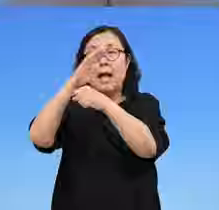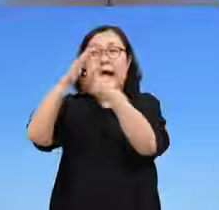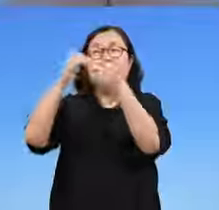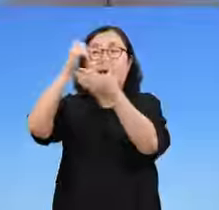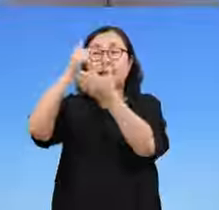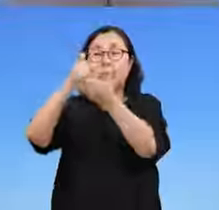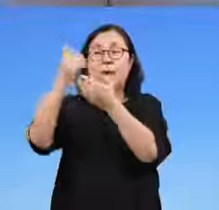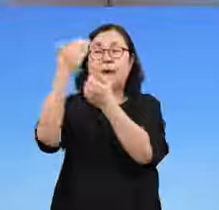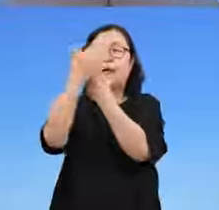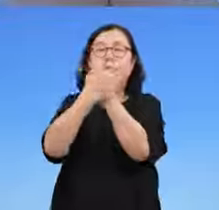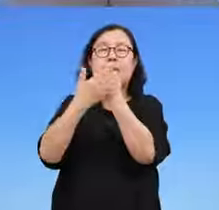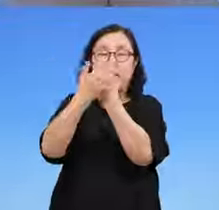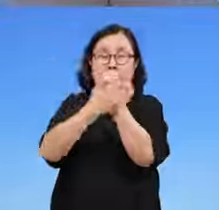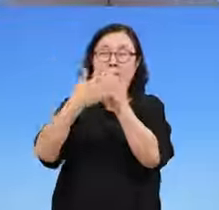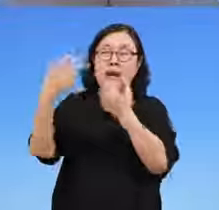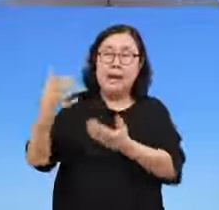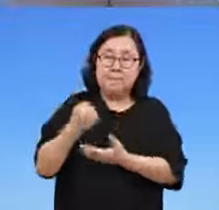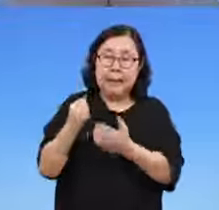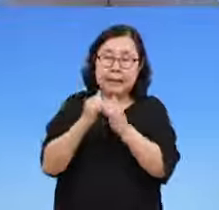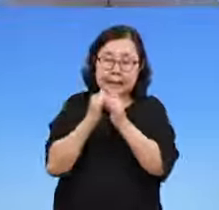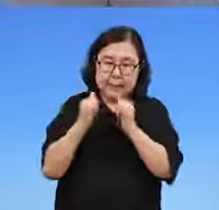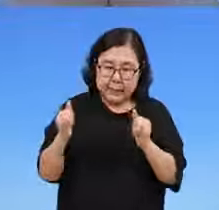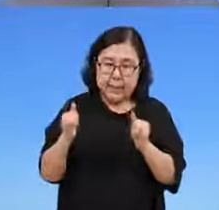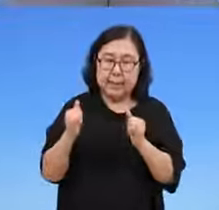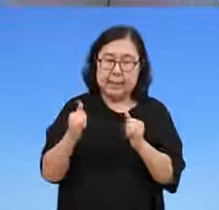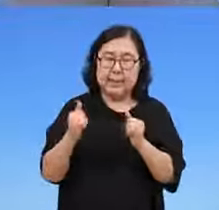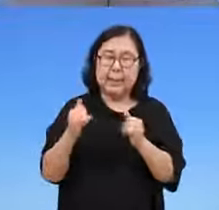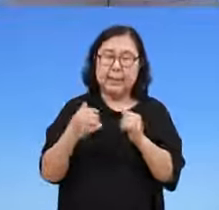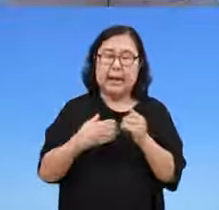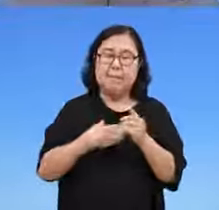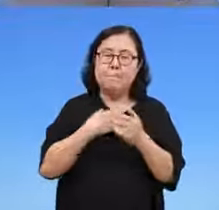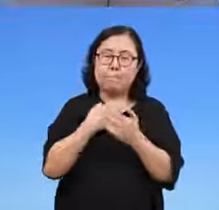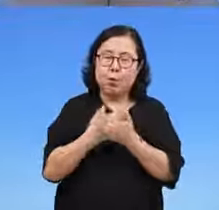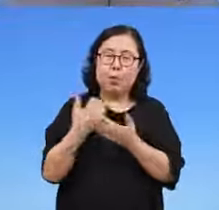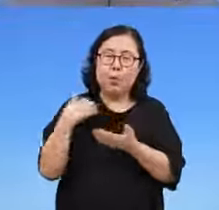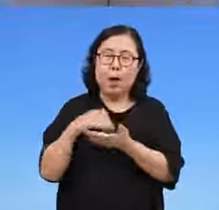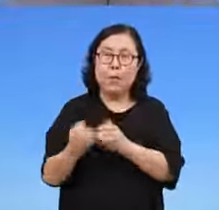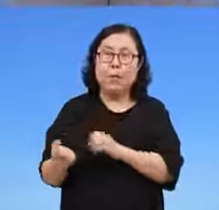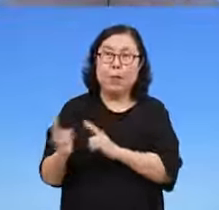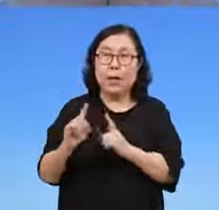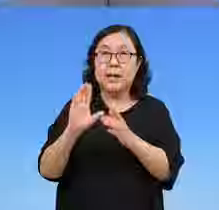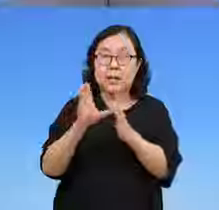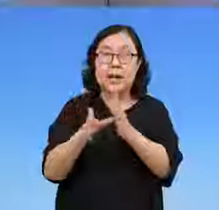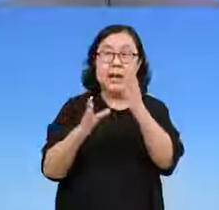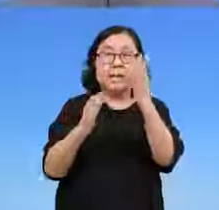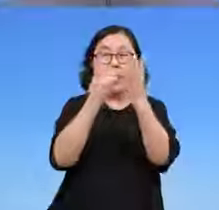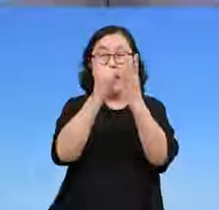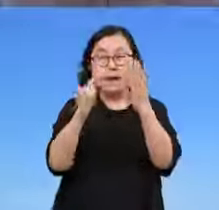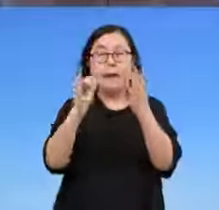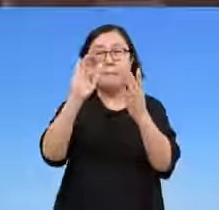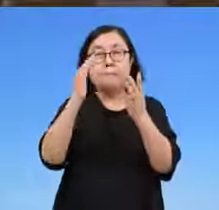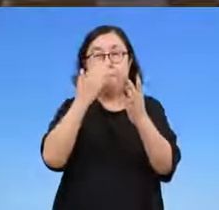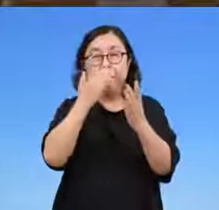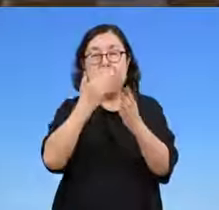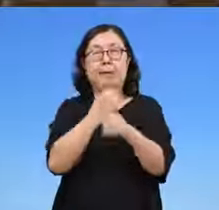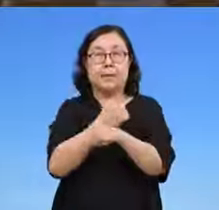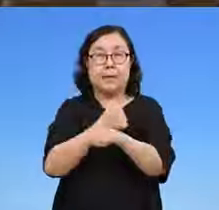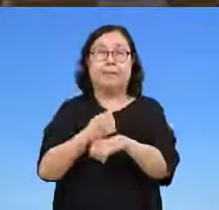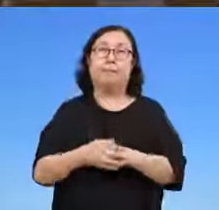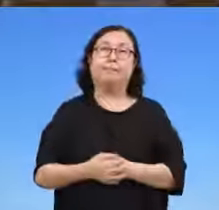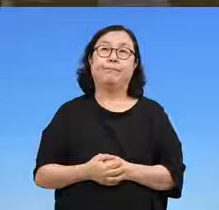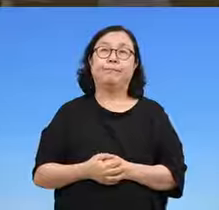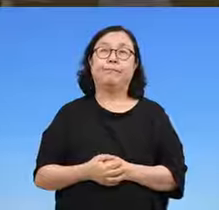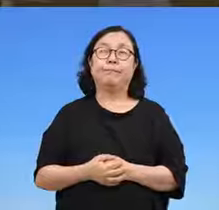때 우리도 이런 내 사람이 될 줄로 믿습니다. 그런가 하면은 두 번째 적용이